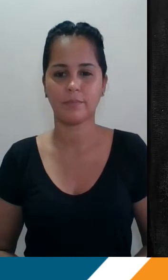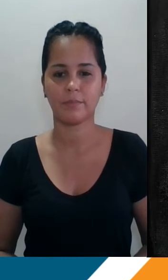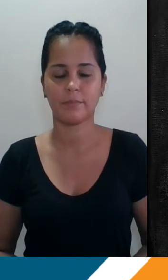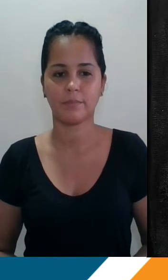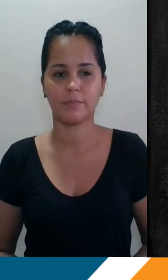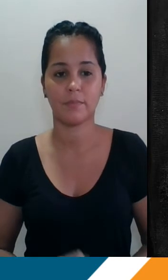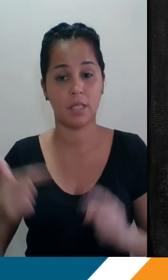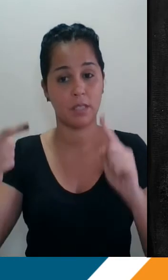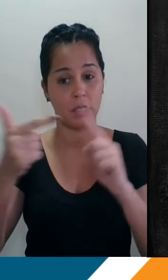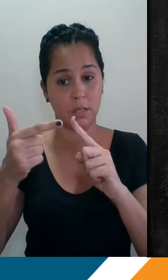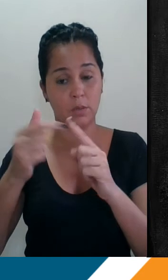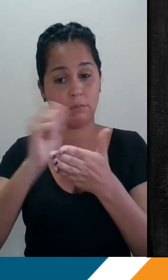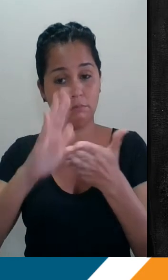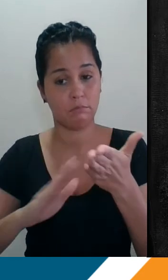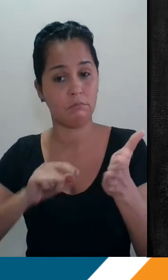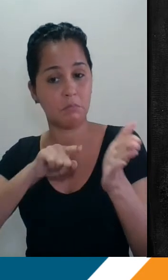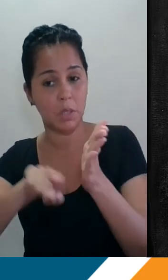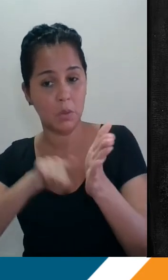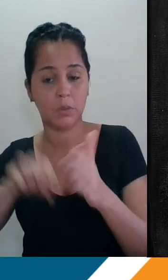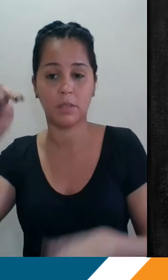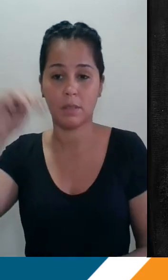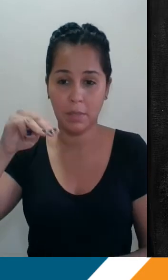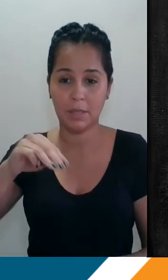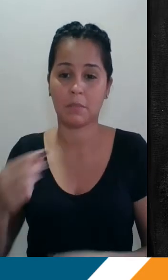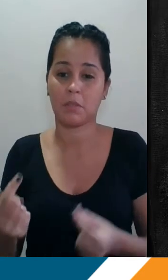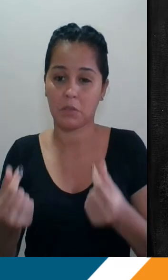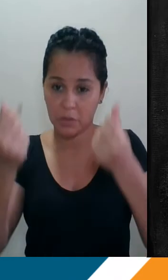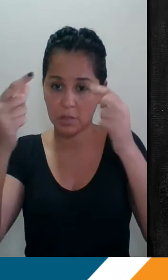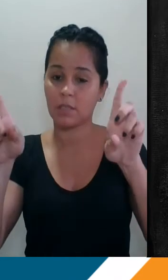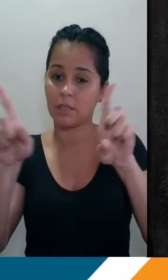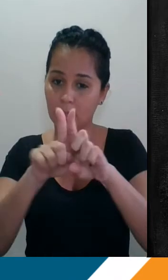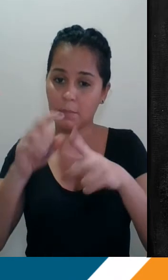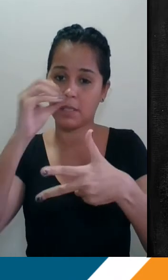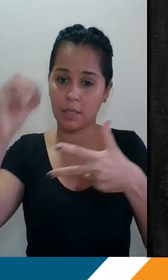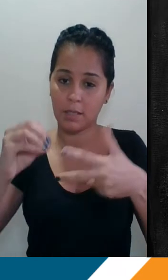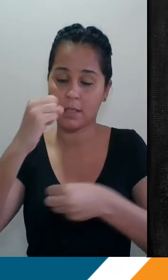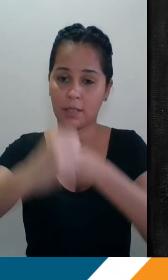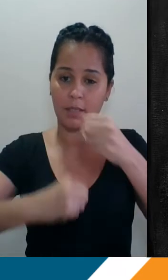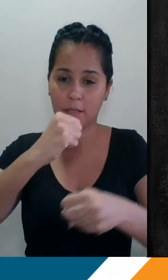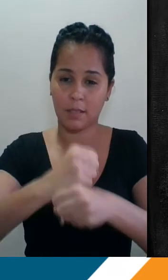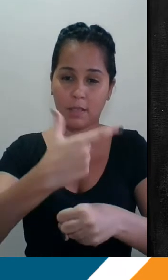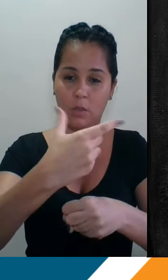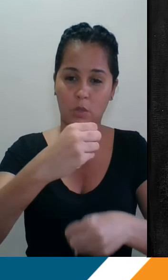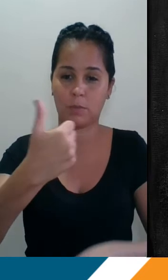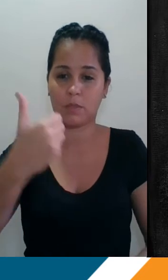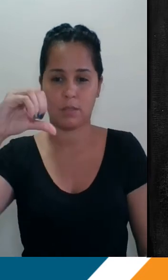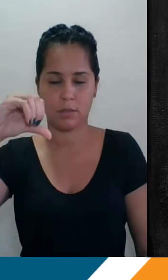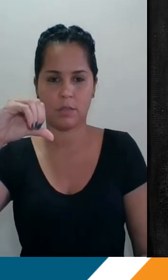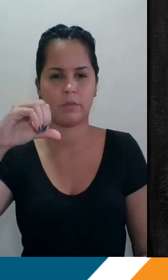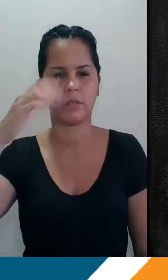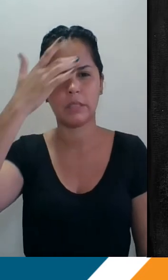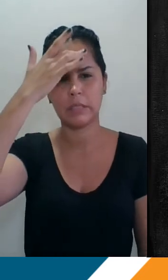Bom, a segunda questão que eu trouxe para vocês é uma questão de matemática financeira, também do Enem 2019. Ela diz o seguinte: